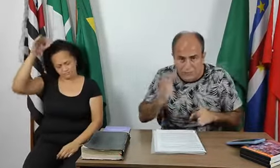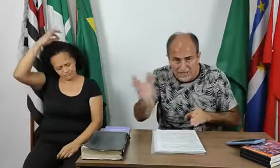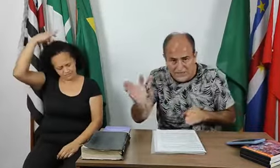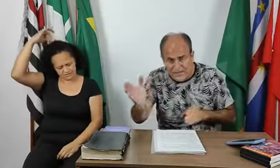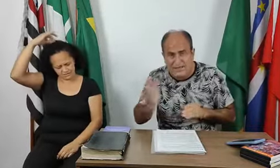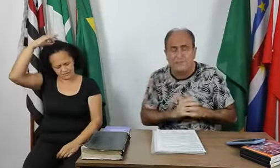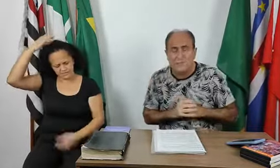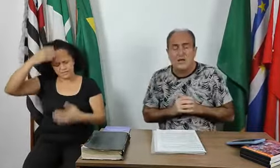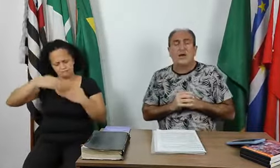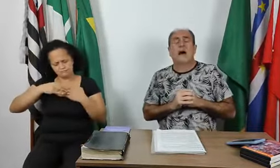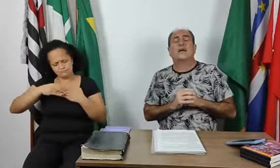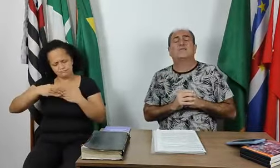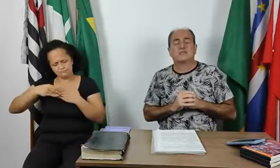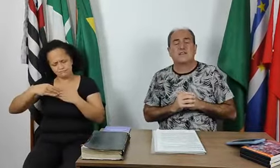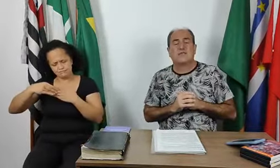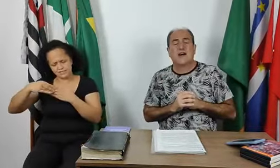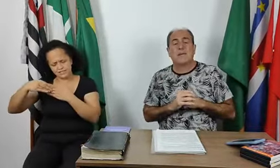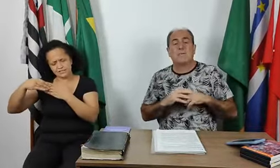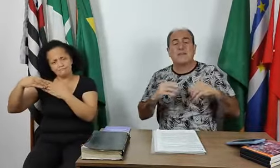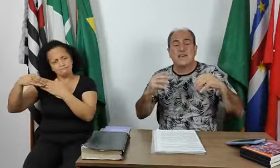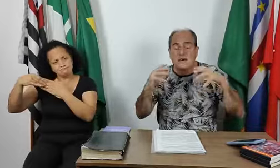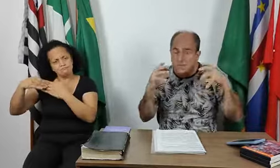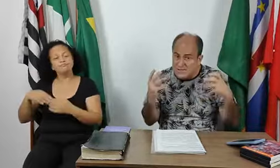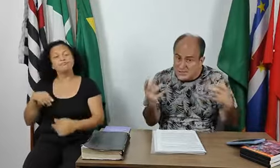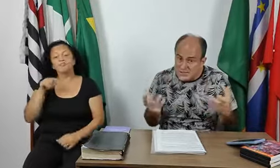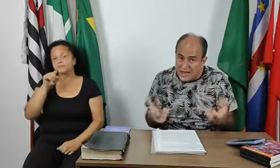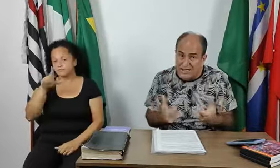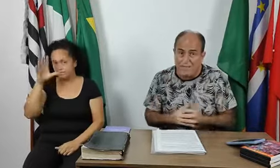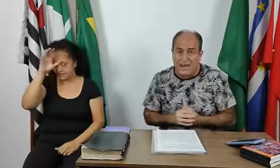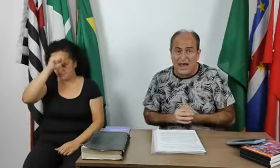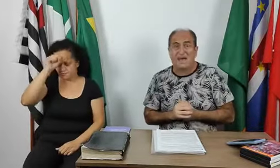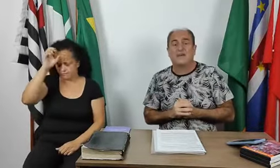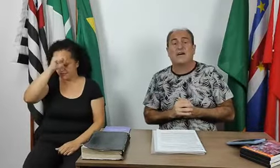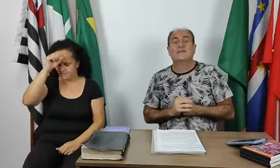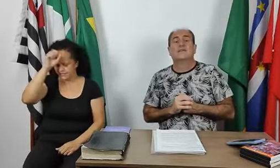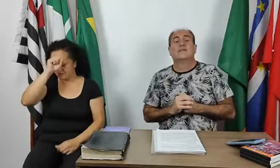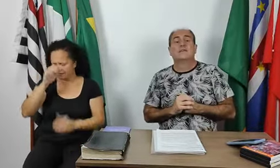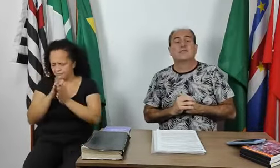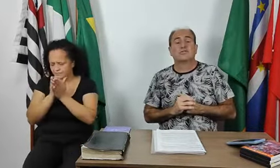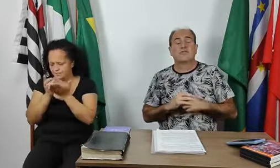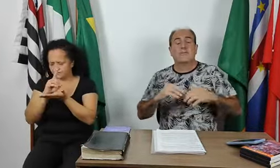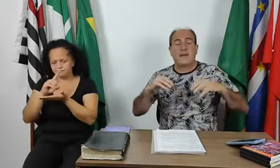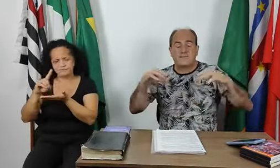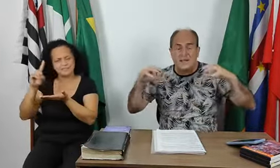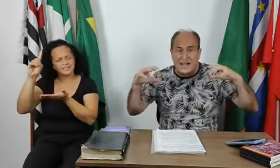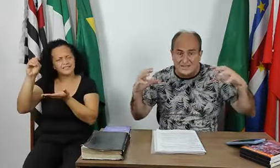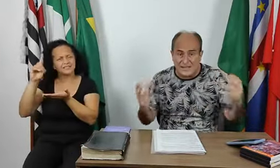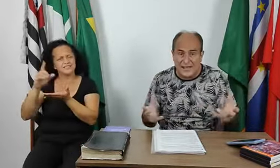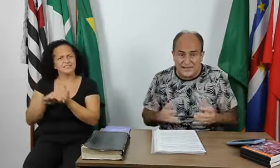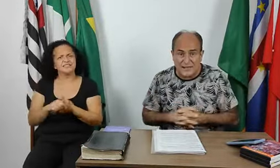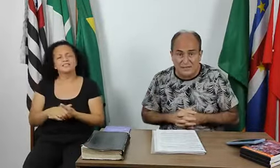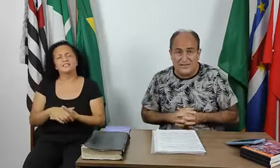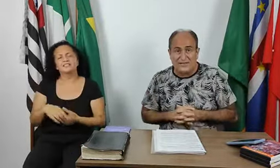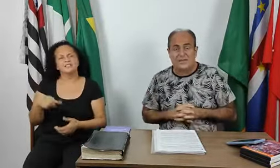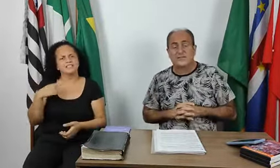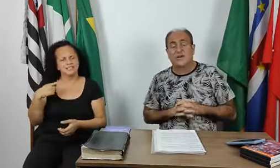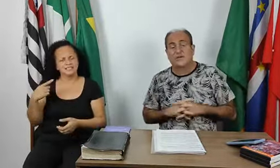como mestre. Aí você vai aprender a meditar na palavra e você vai praticar as leis